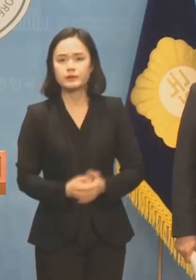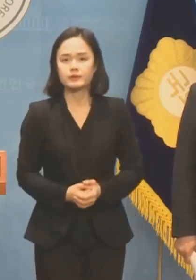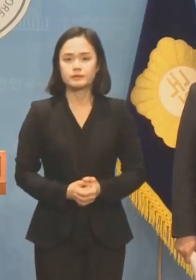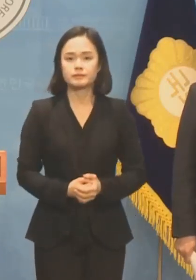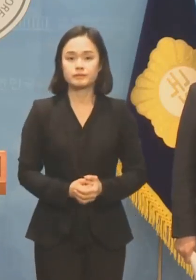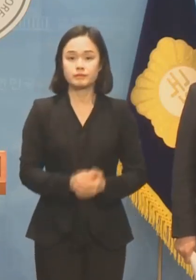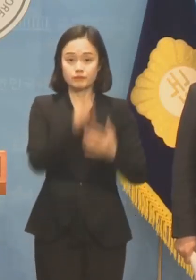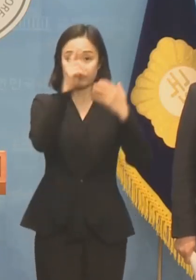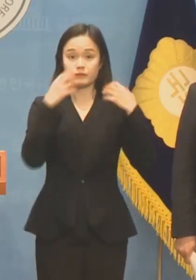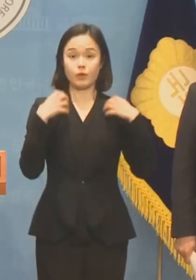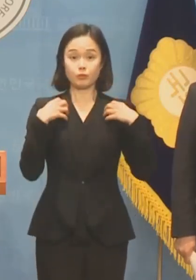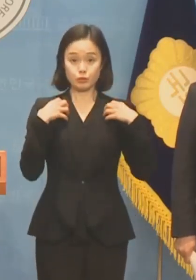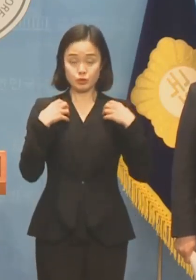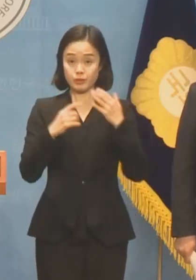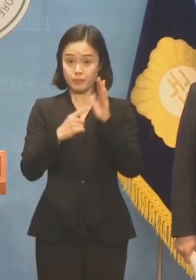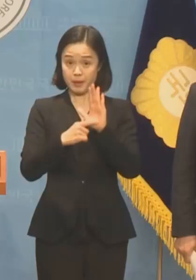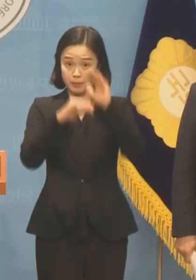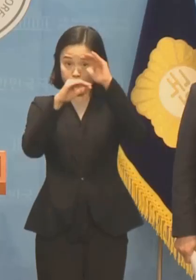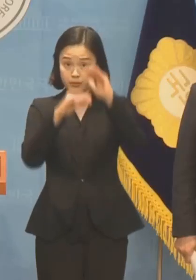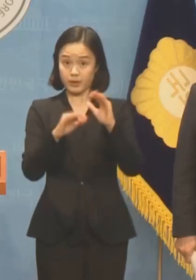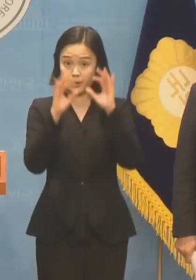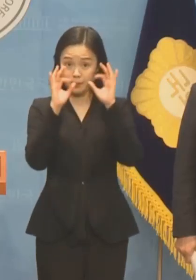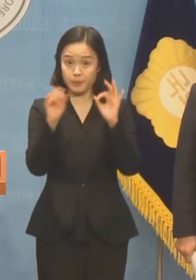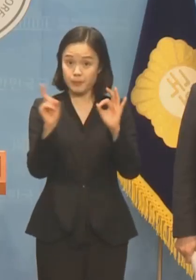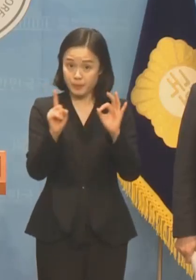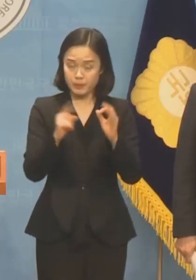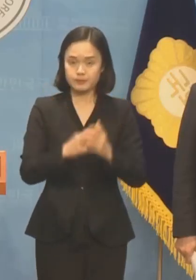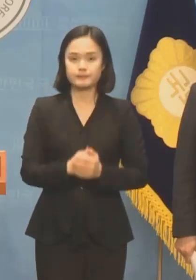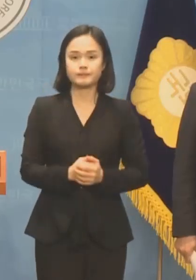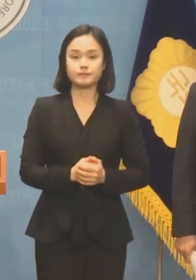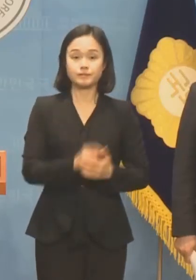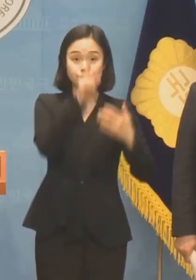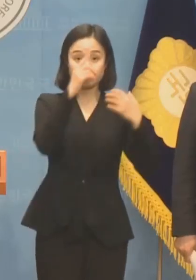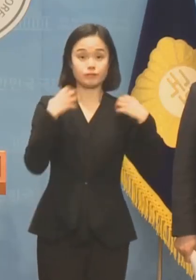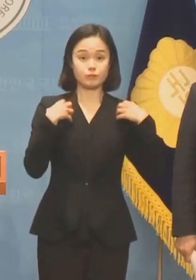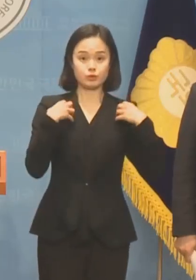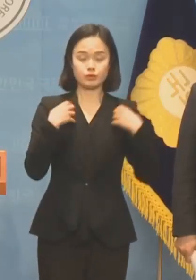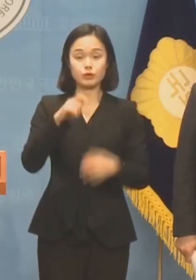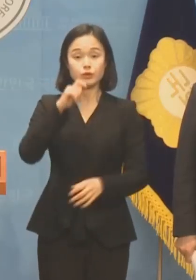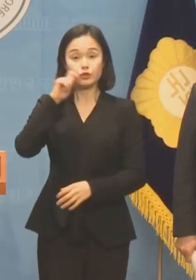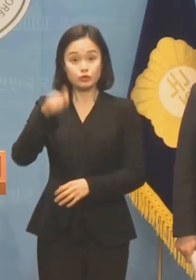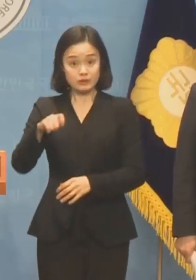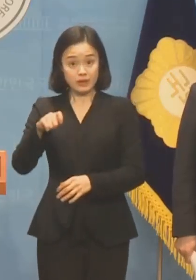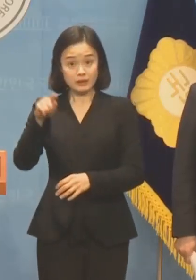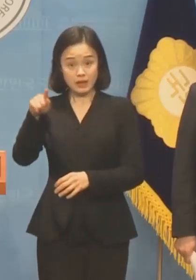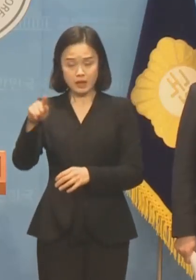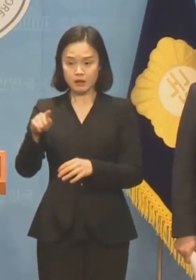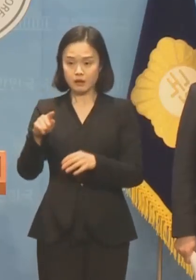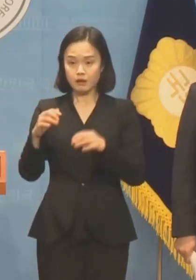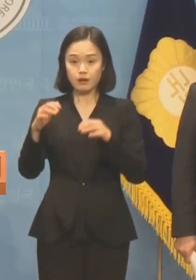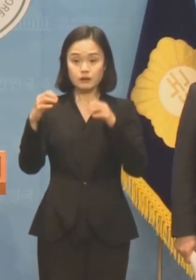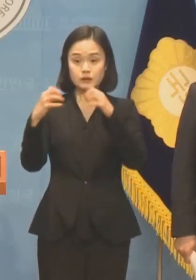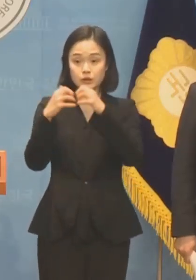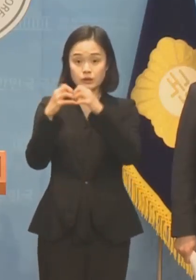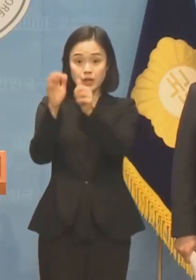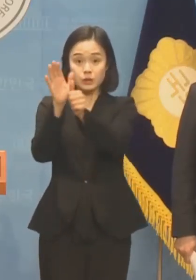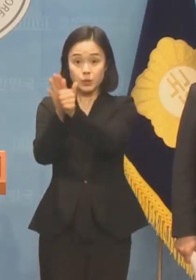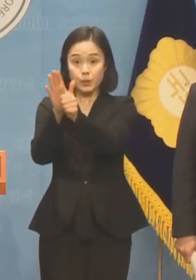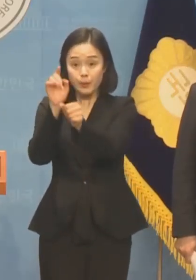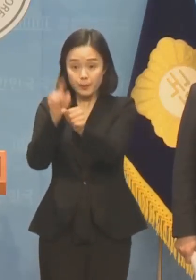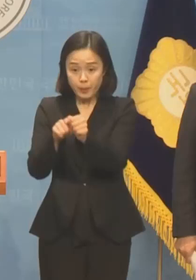발표에 따르면 정부는 우크라이나의 군대 등을 파견한 일이 없다고 부인을 했고